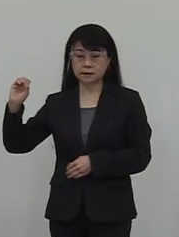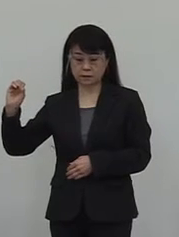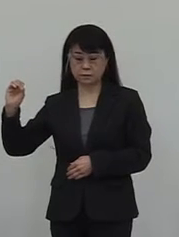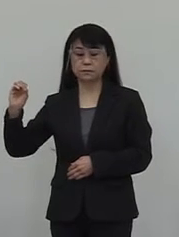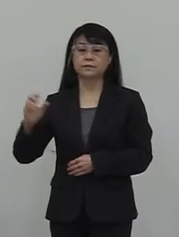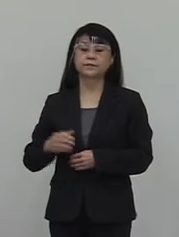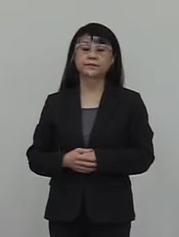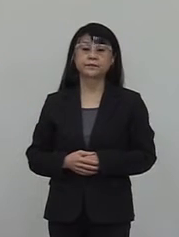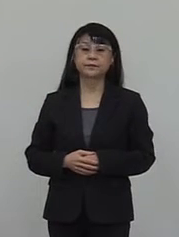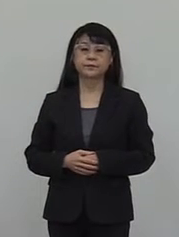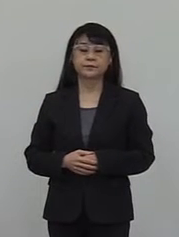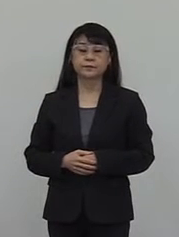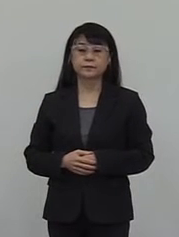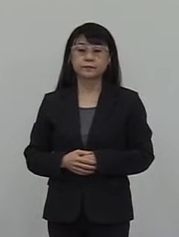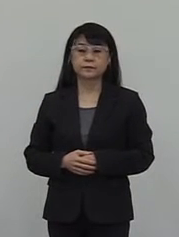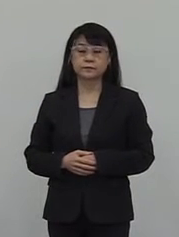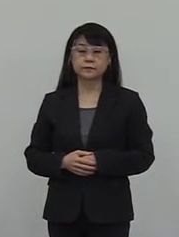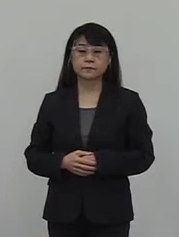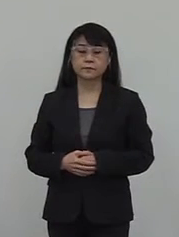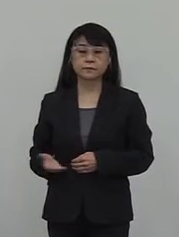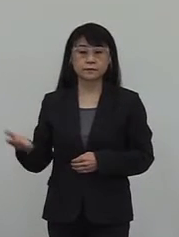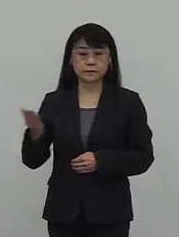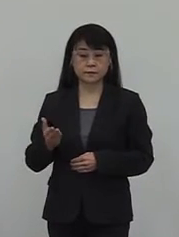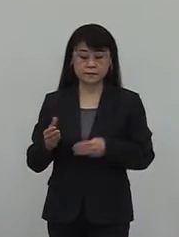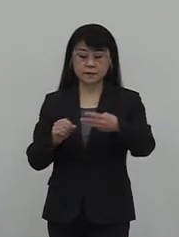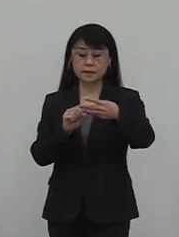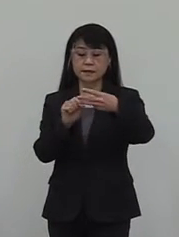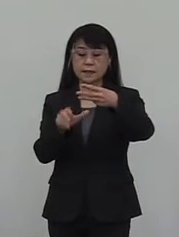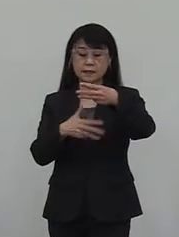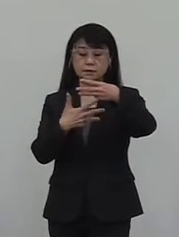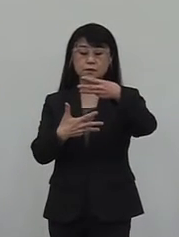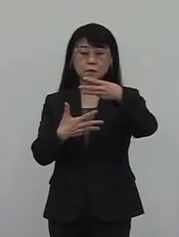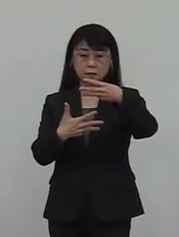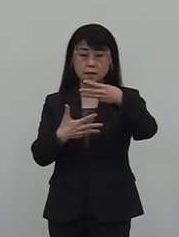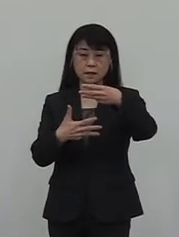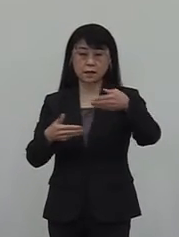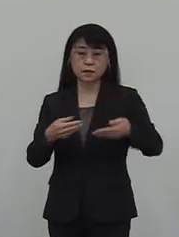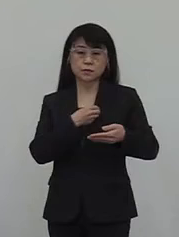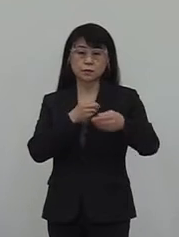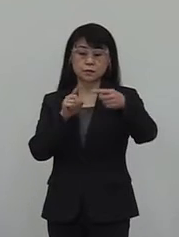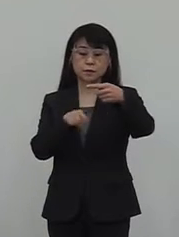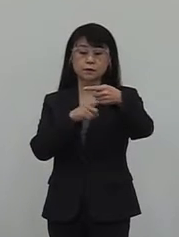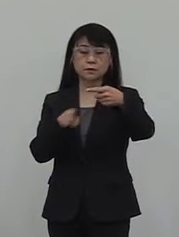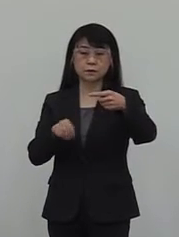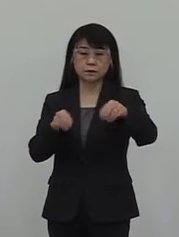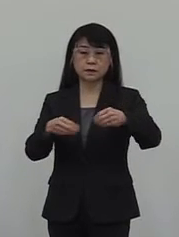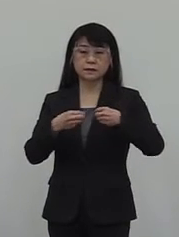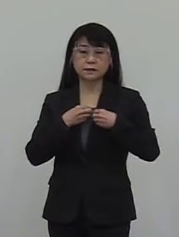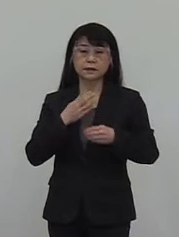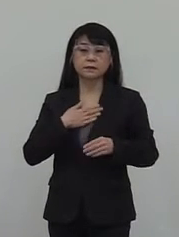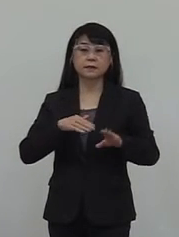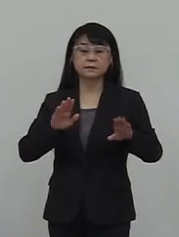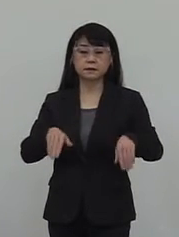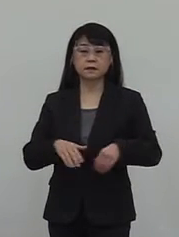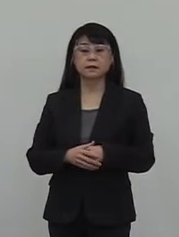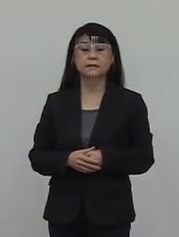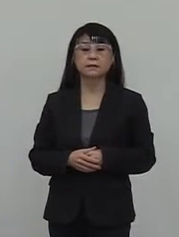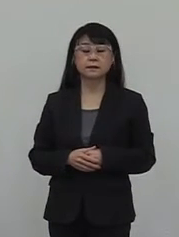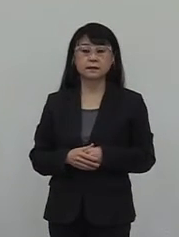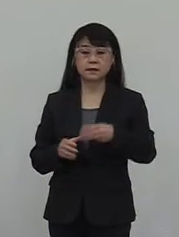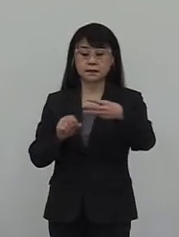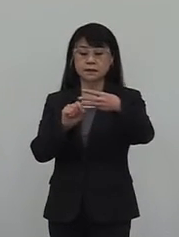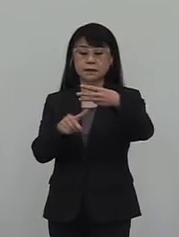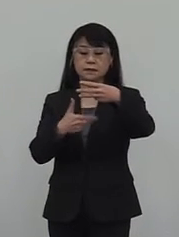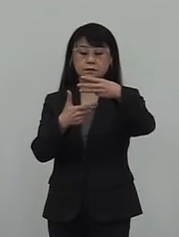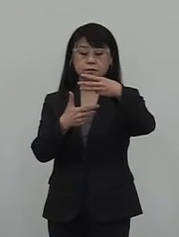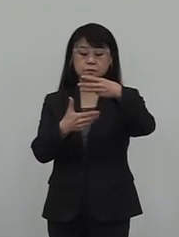ります。続きまして3月8日の日に職員1名の陽性が判明いたしました。3